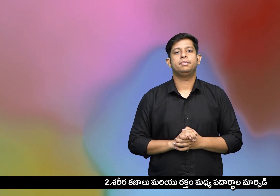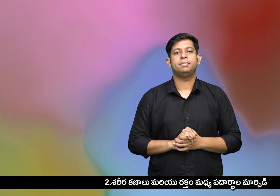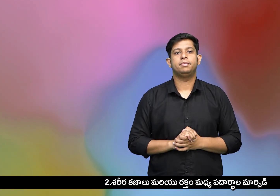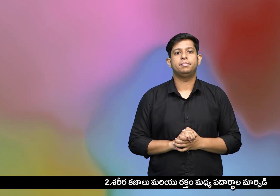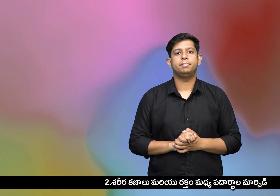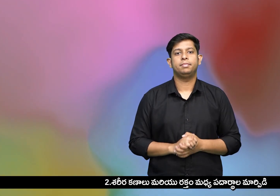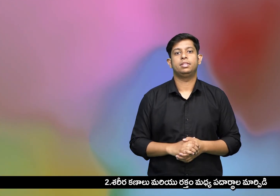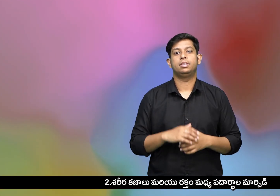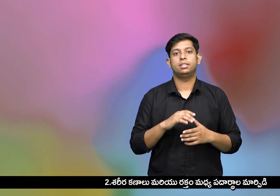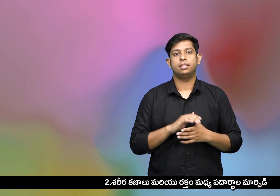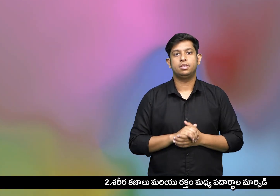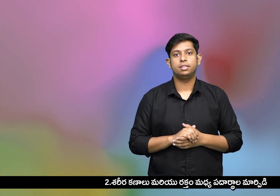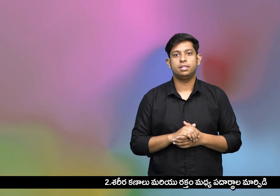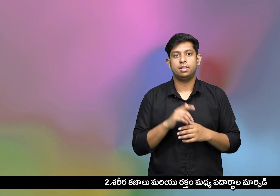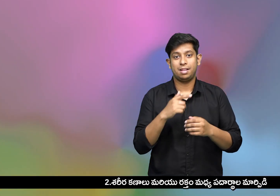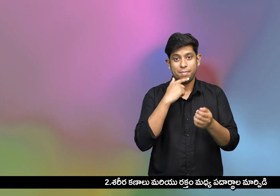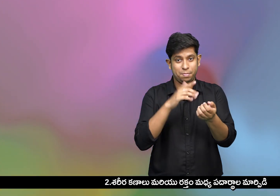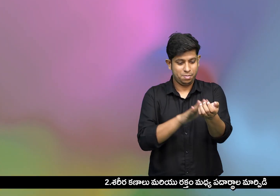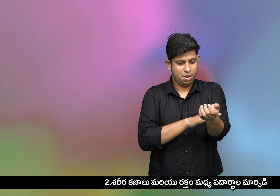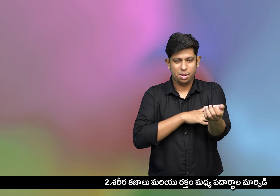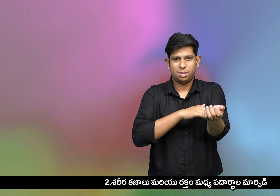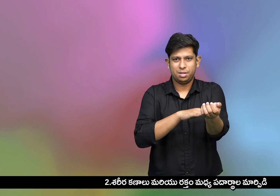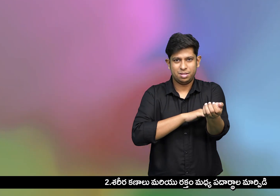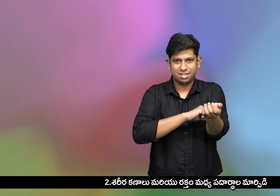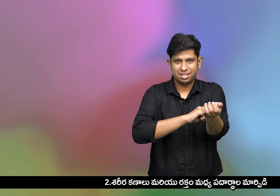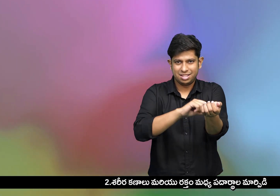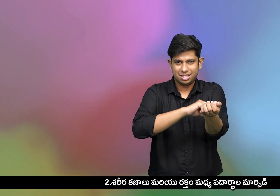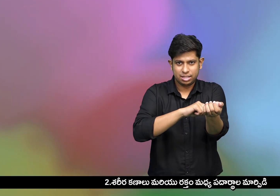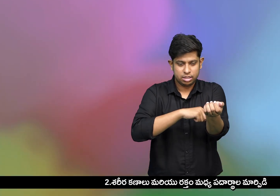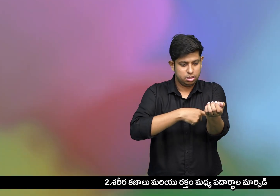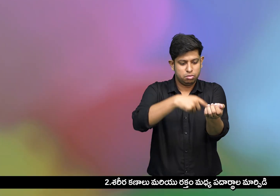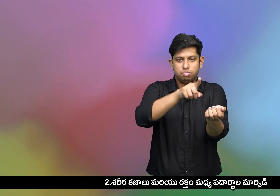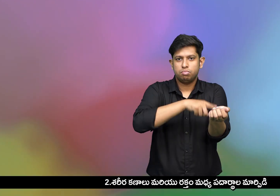2. శరీర కణాలు మరియు రక్తం మధ్య పదార్థాల మార్పిడి.